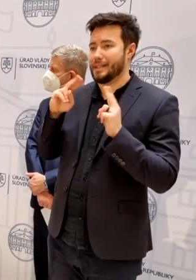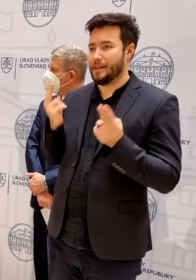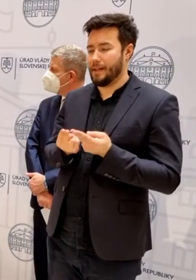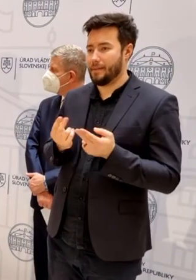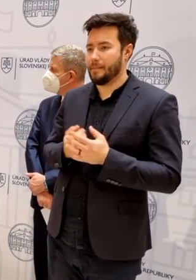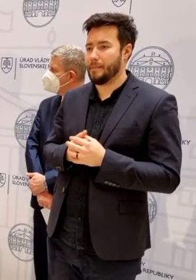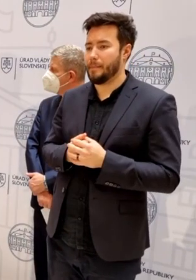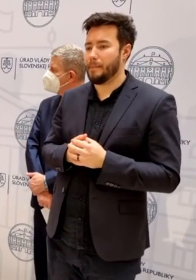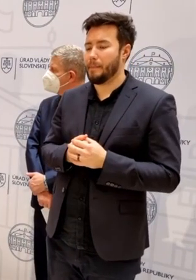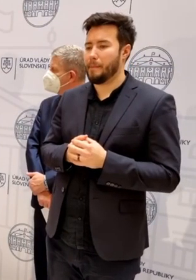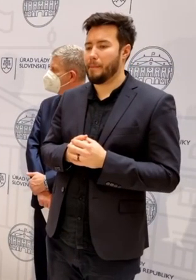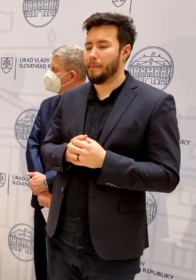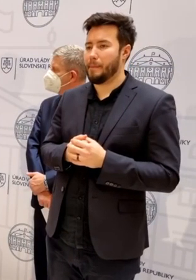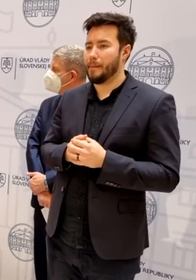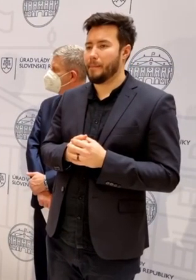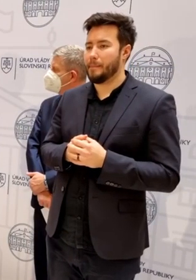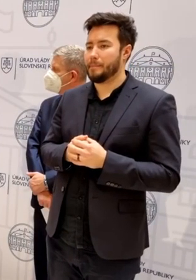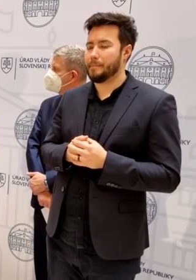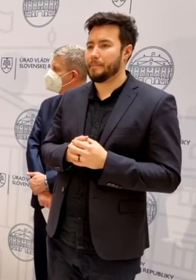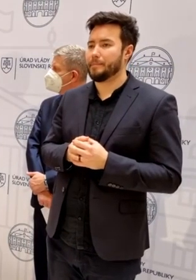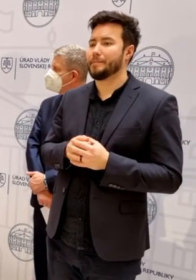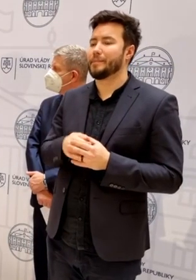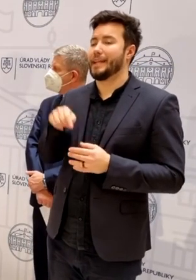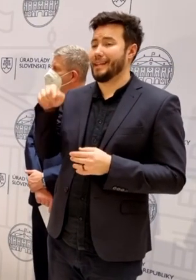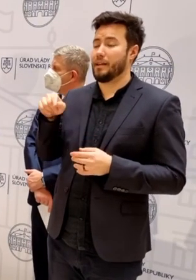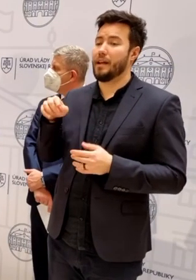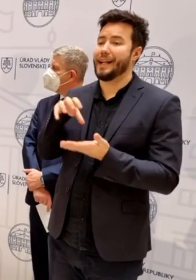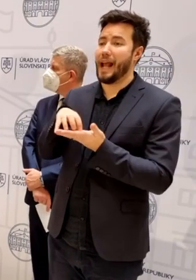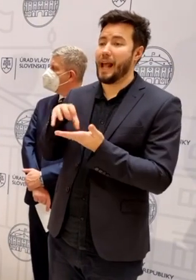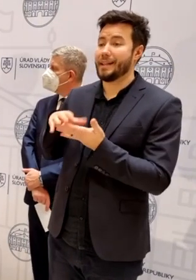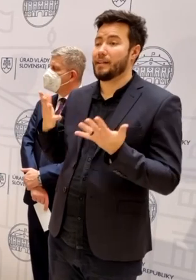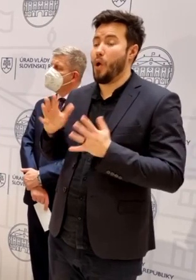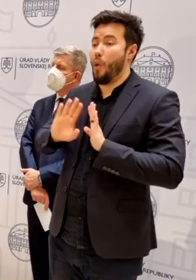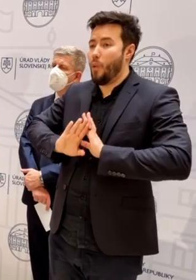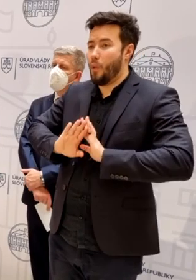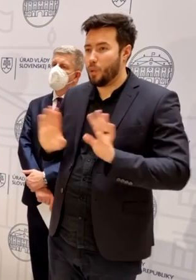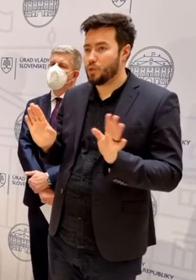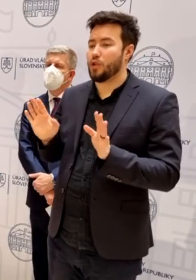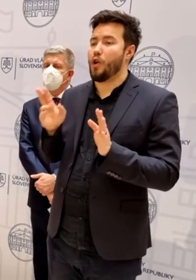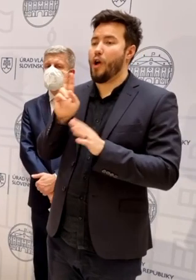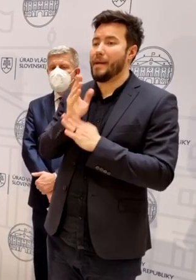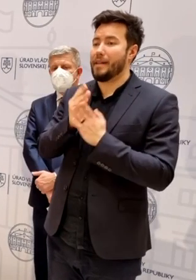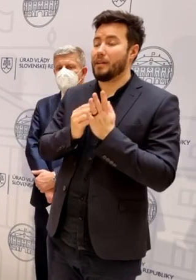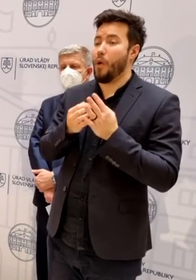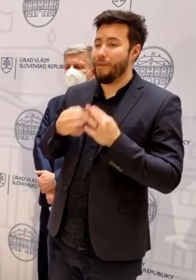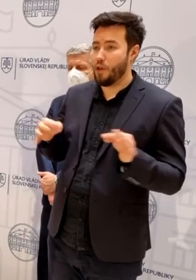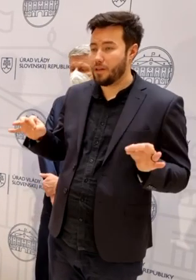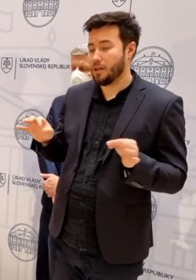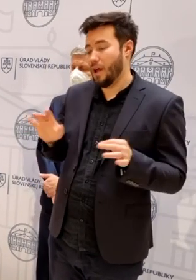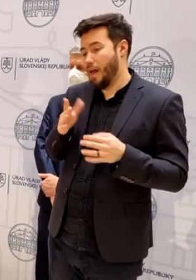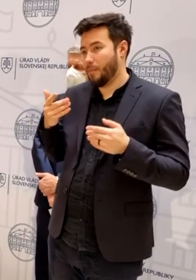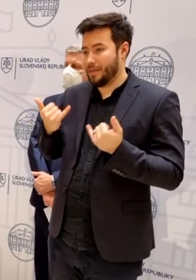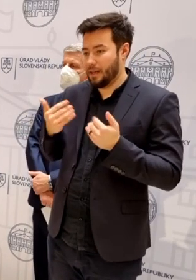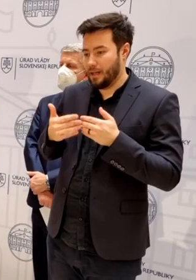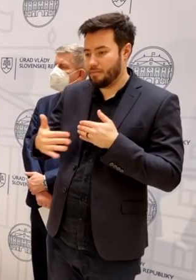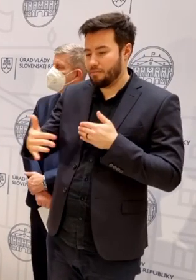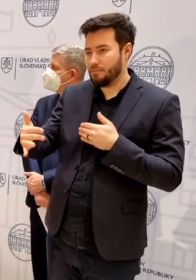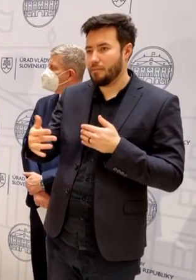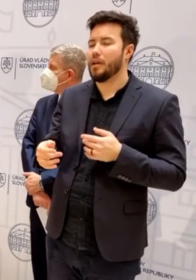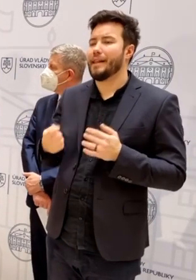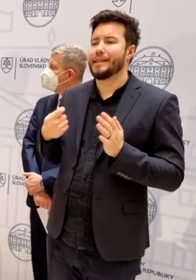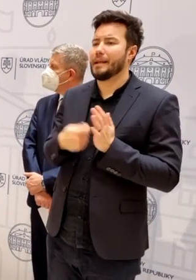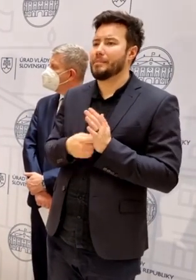tie krajiny, ktoré dneska už uvoľnili nejaké opatrenia alebo ich to čaká v najbližších dňoch, sú to typicky